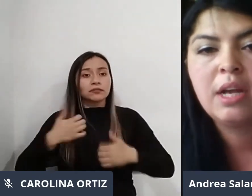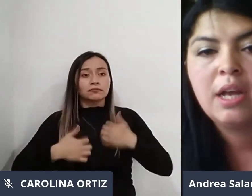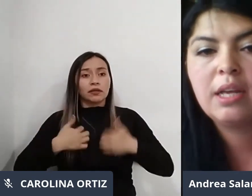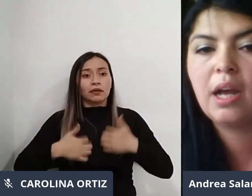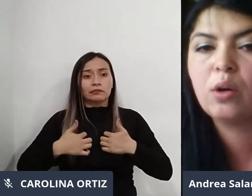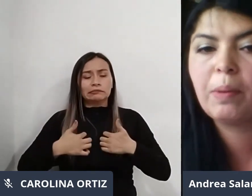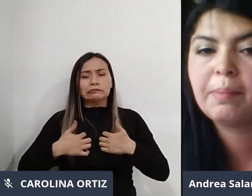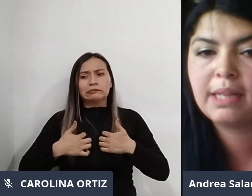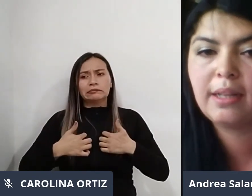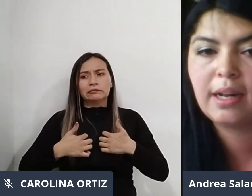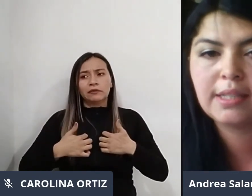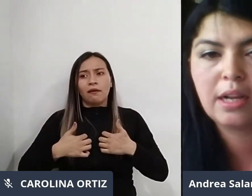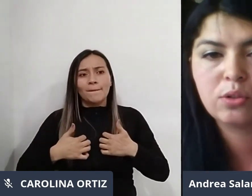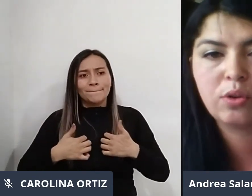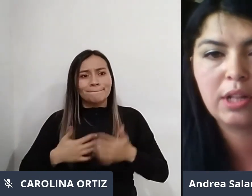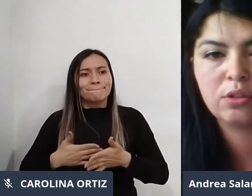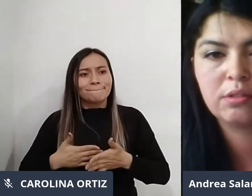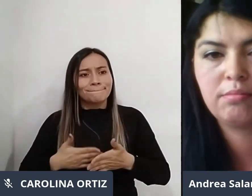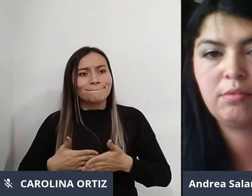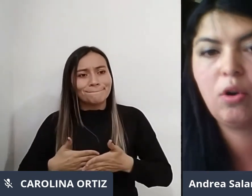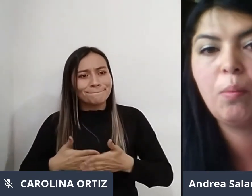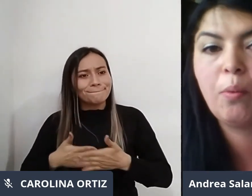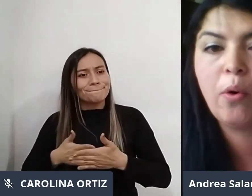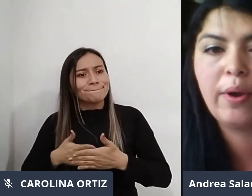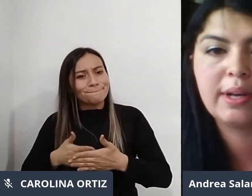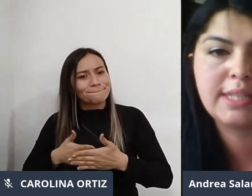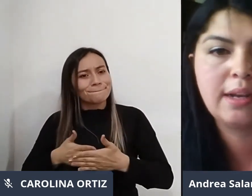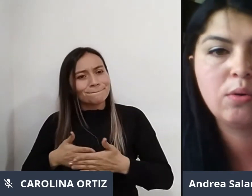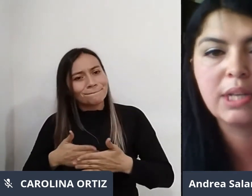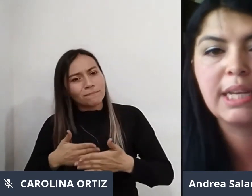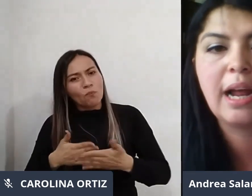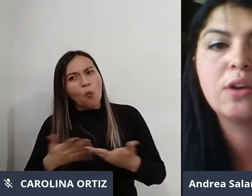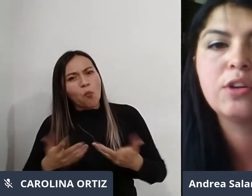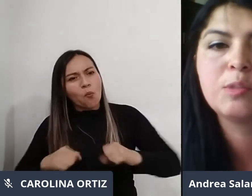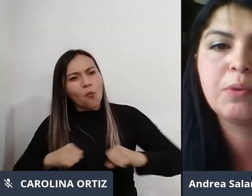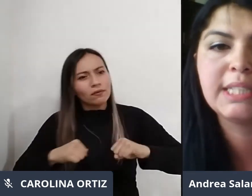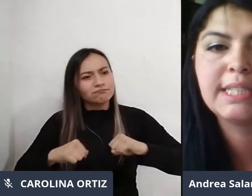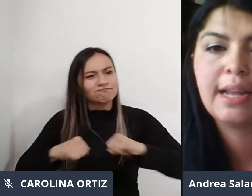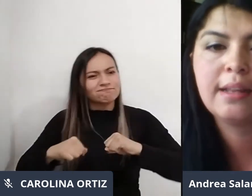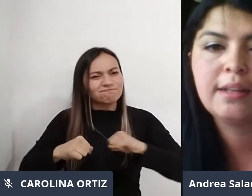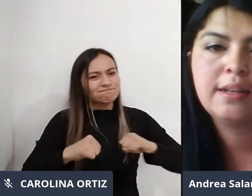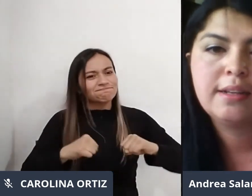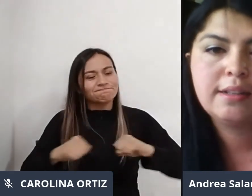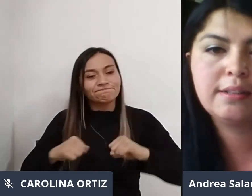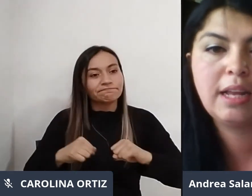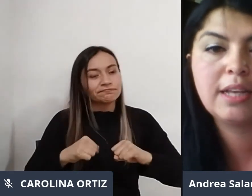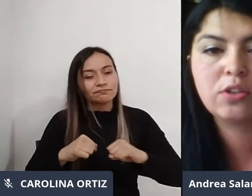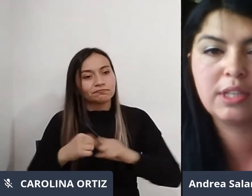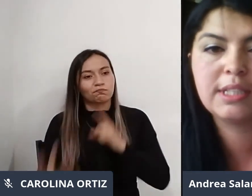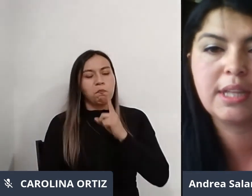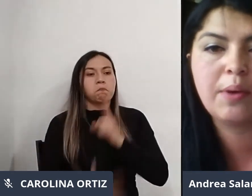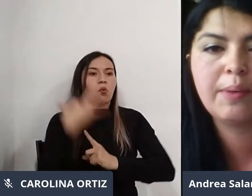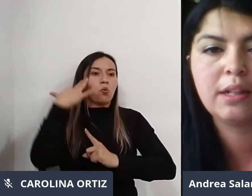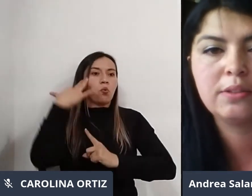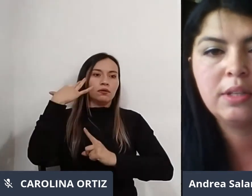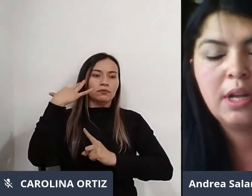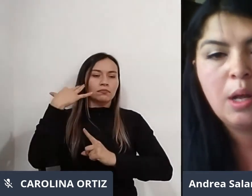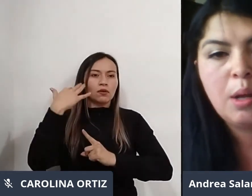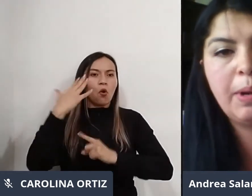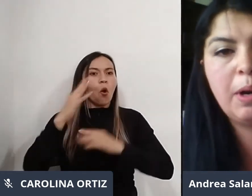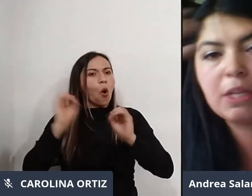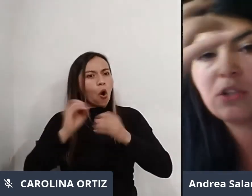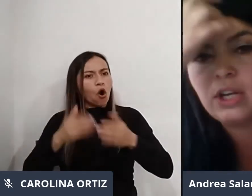sujetos y a no permitirles a los sujetos como moverse o hacer algo después de eso que se está